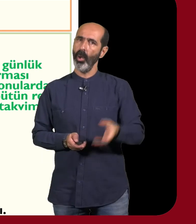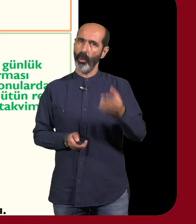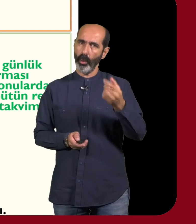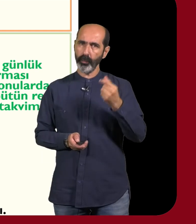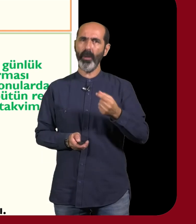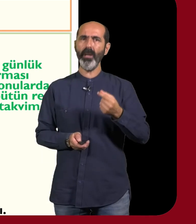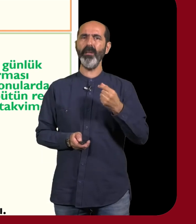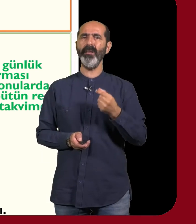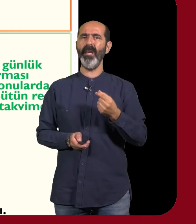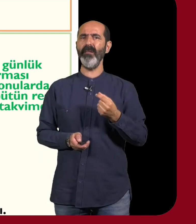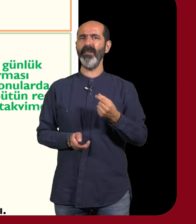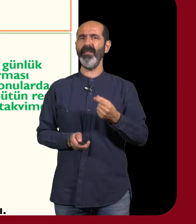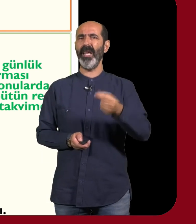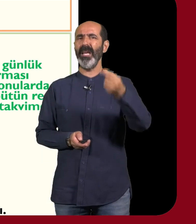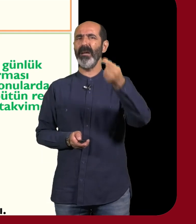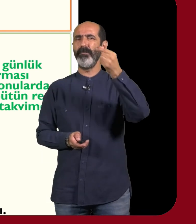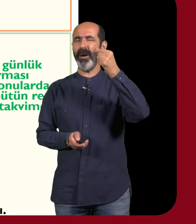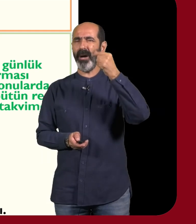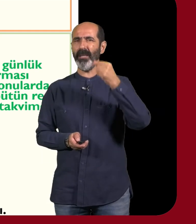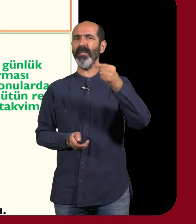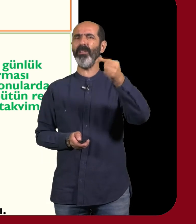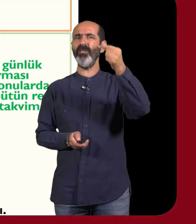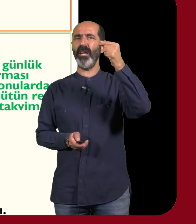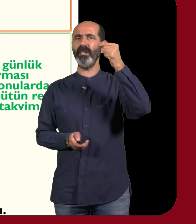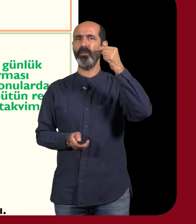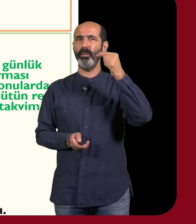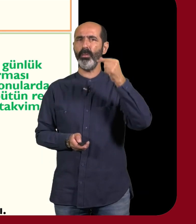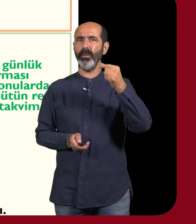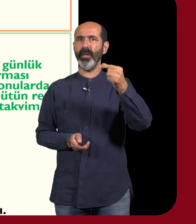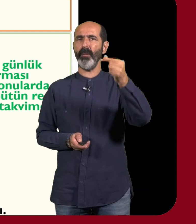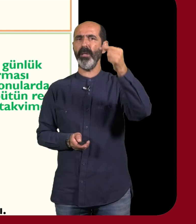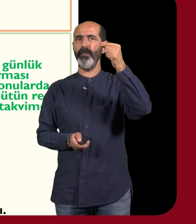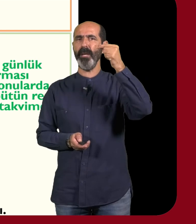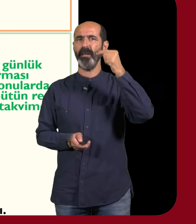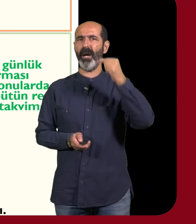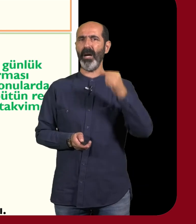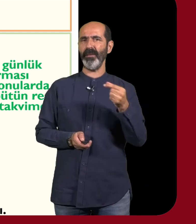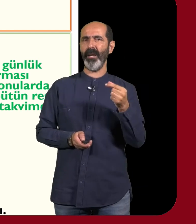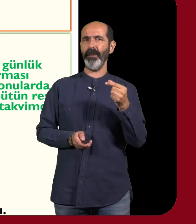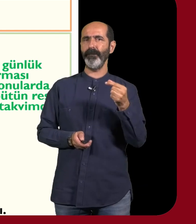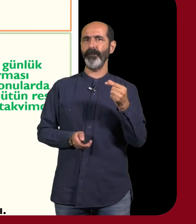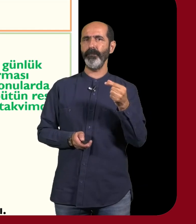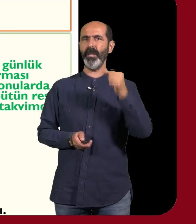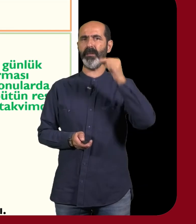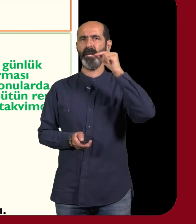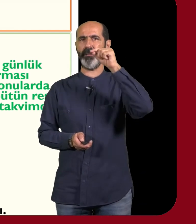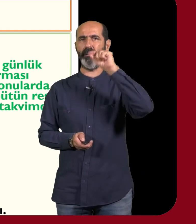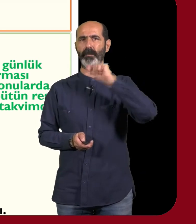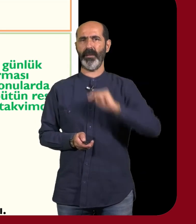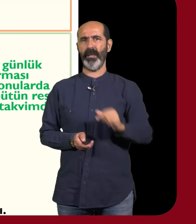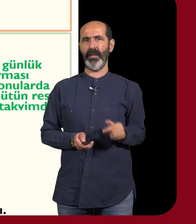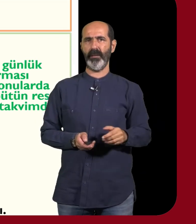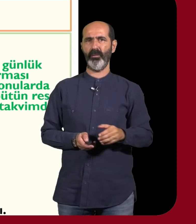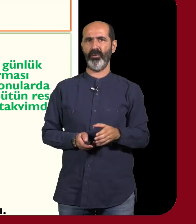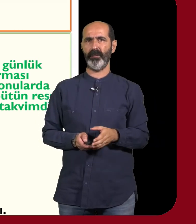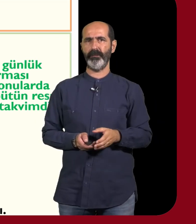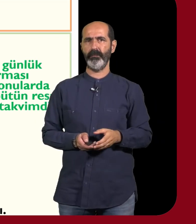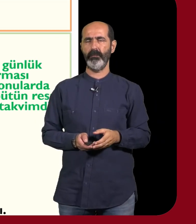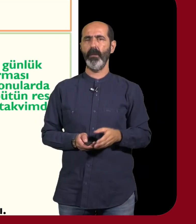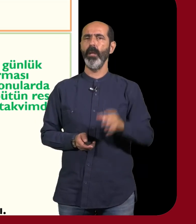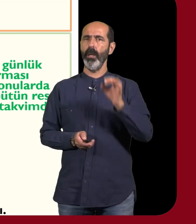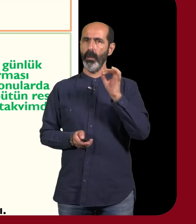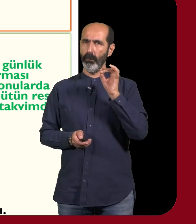ise Osmanlı Devleti de mali işlerde kullanabilmek adına bir takvim meydana